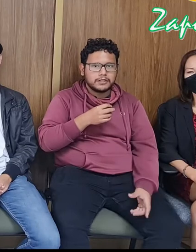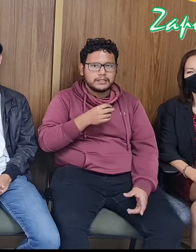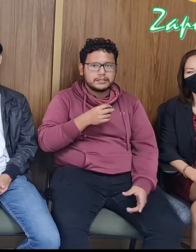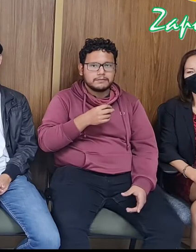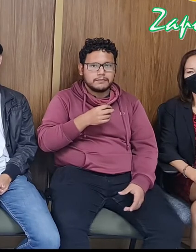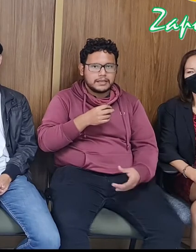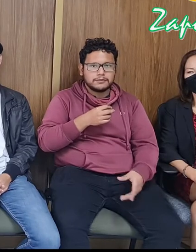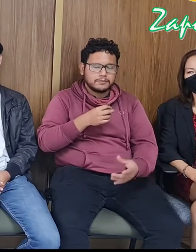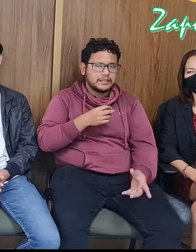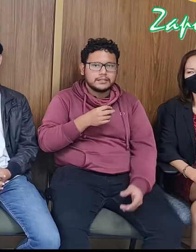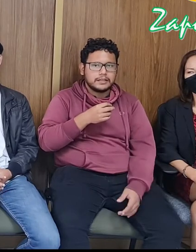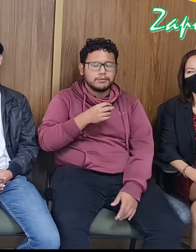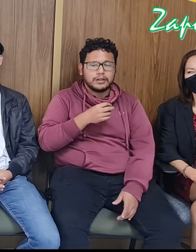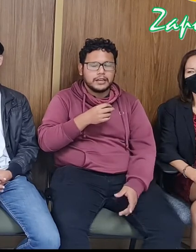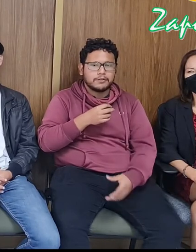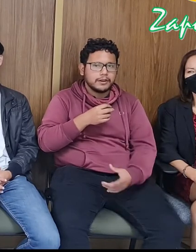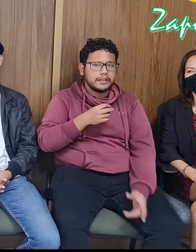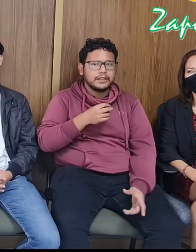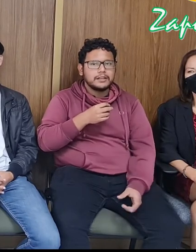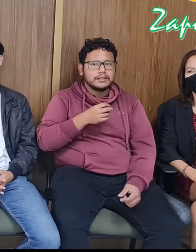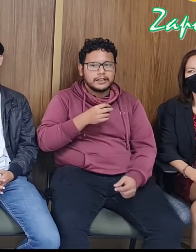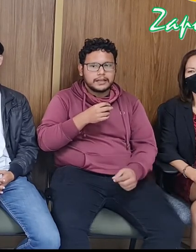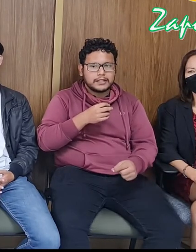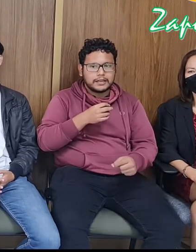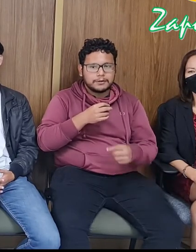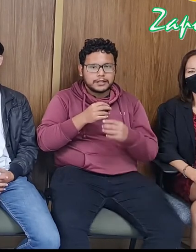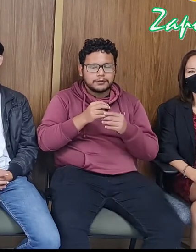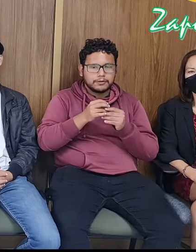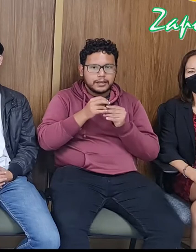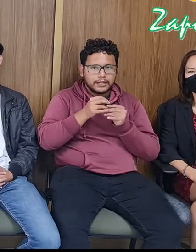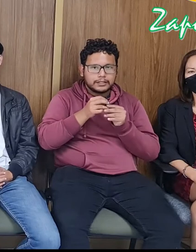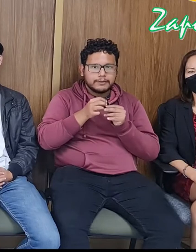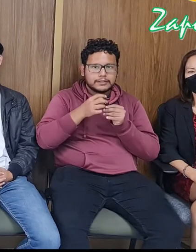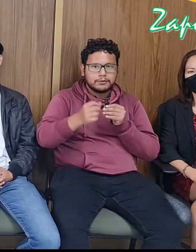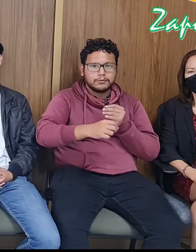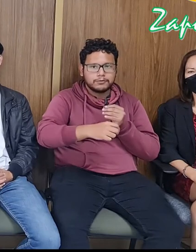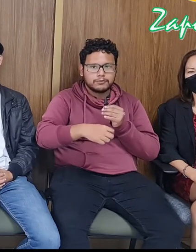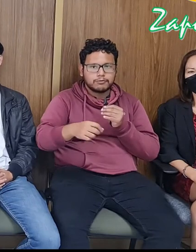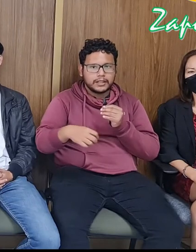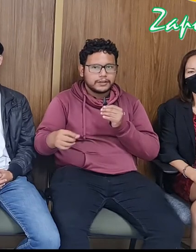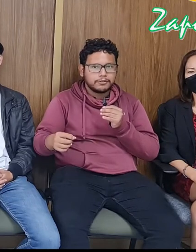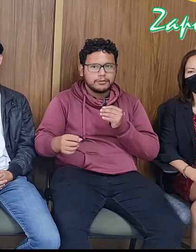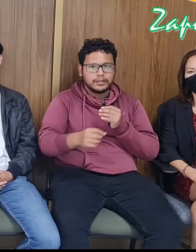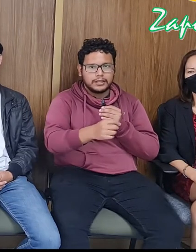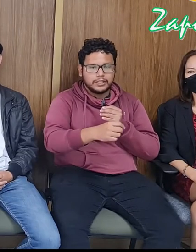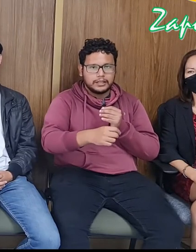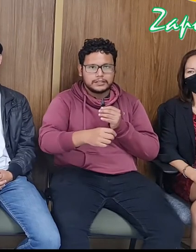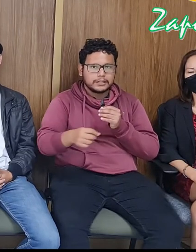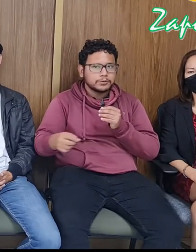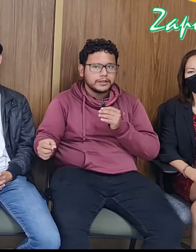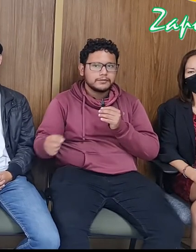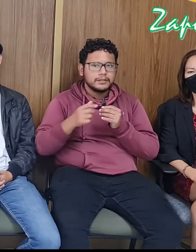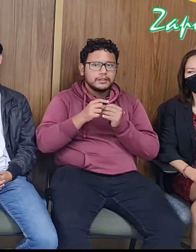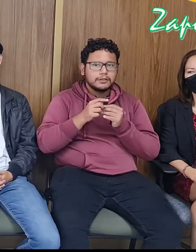profesores, maestros, maestras se comunicaran con ella. Tenían que andar anotando con ella a través de un cuaderno y